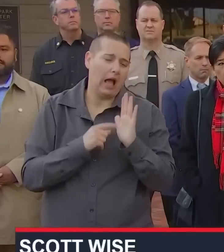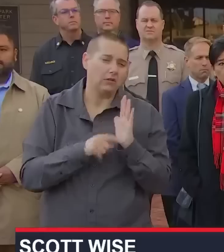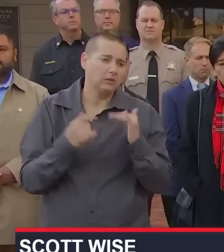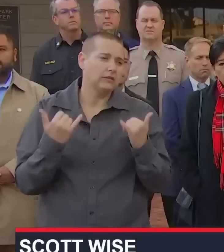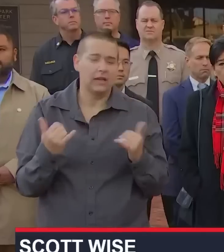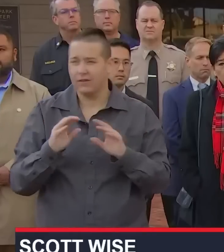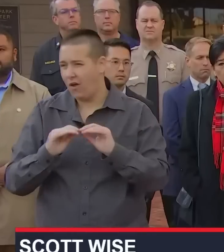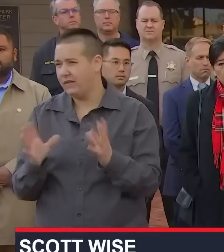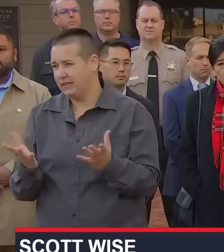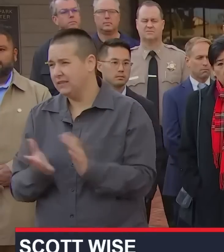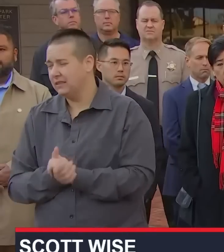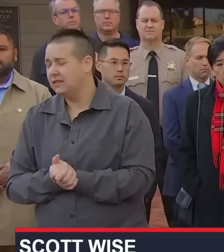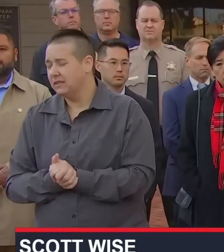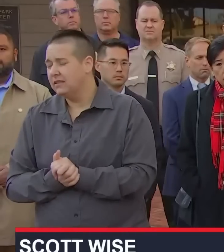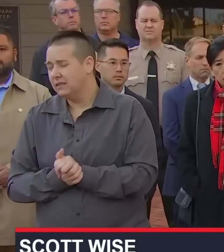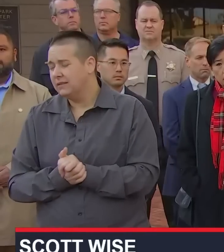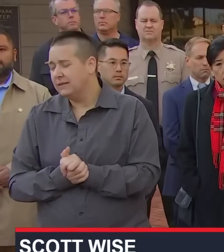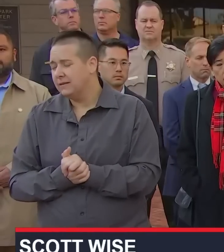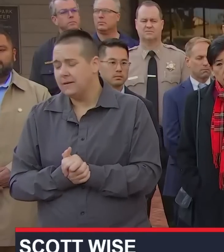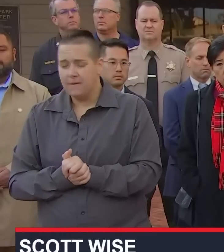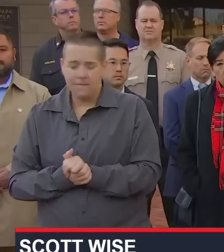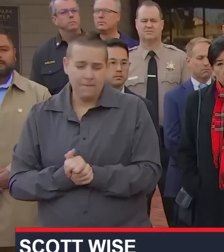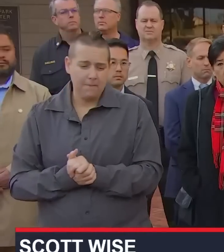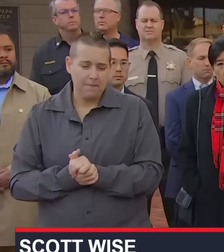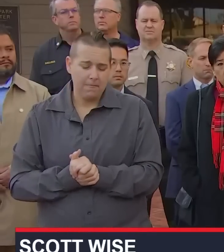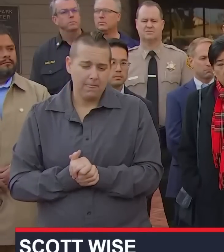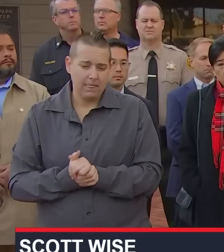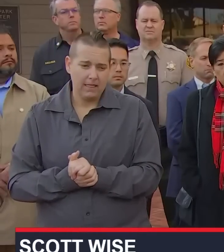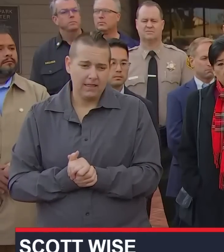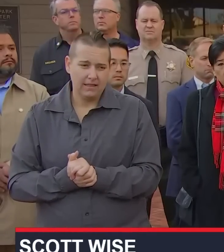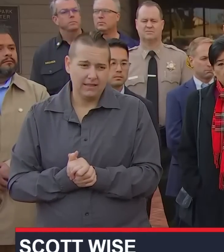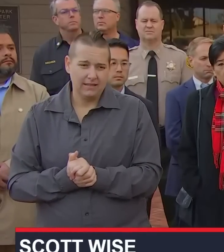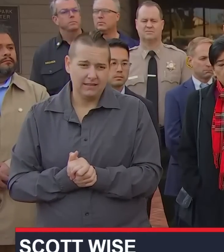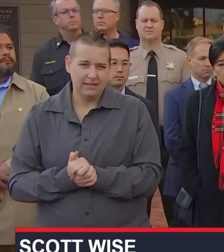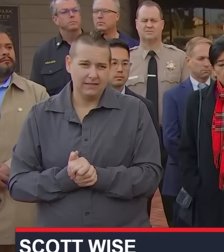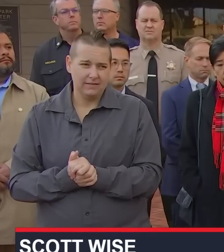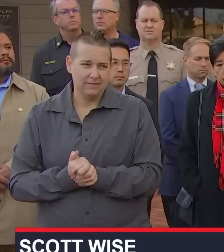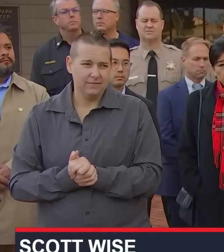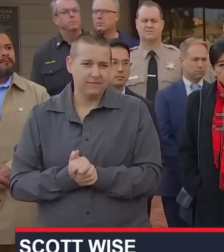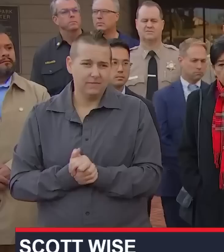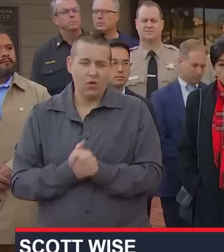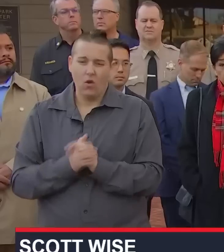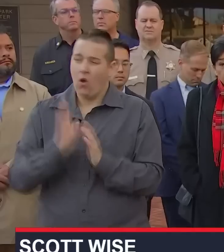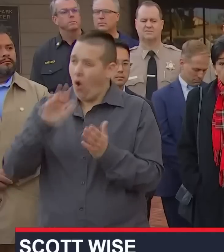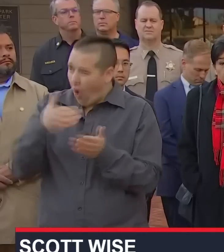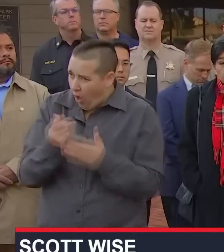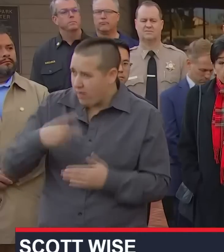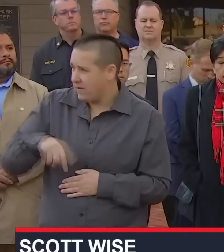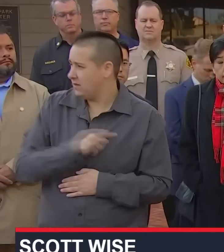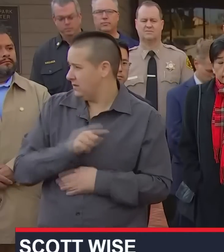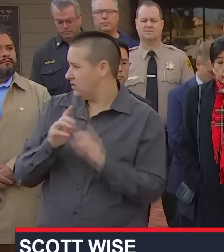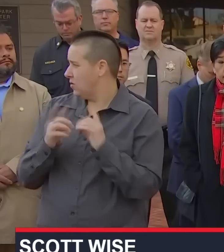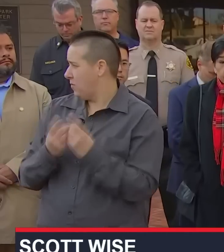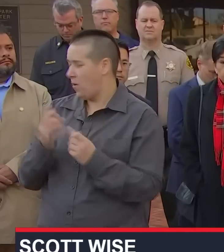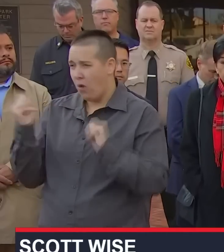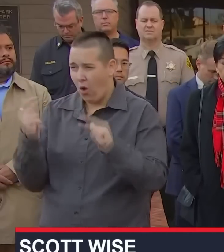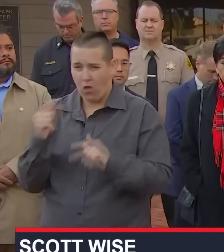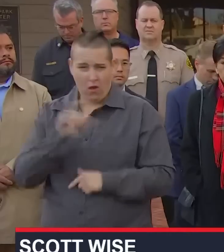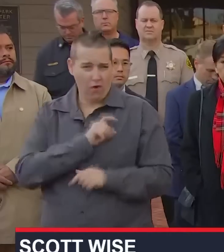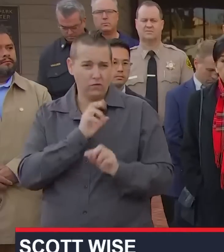el evento del año nuevo lunar que iba a ocurrir cerca del lugar del suceso ha sido cancelado por razones obvias